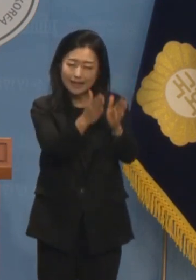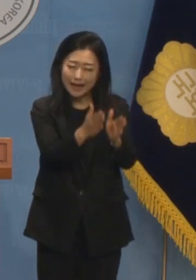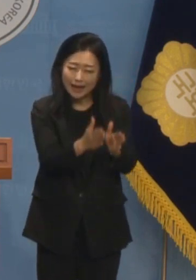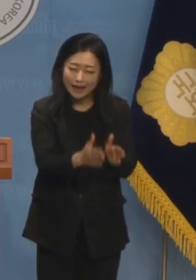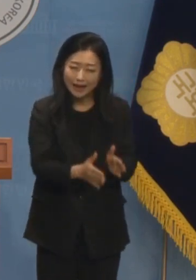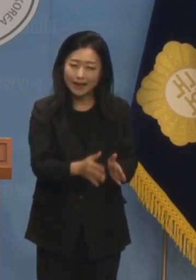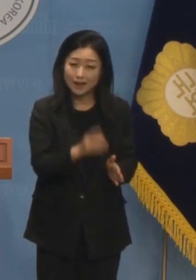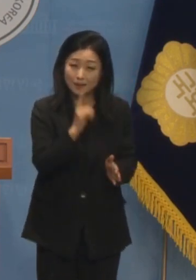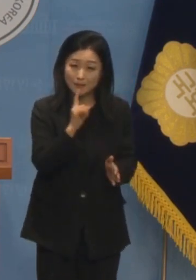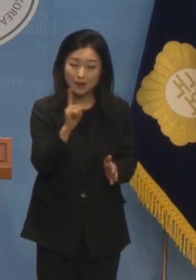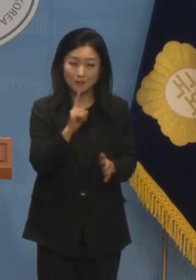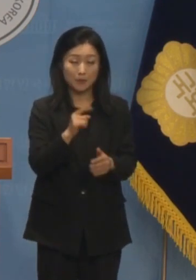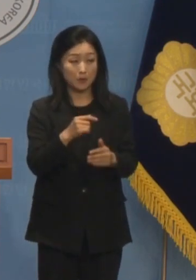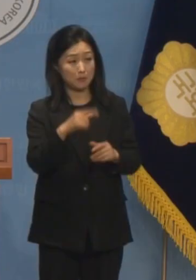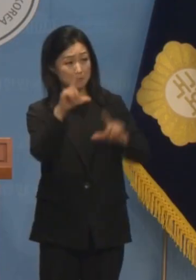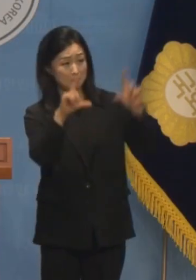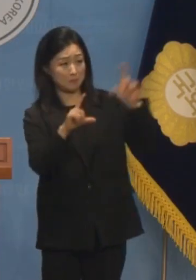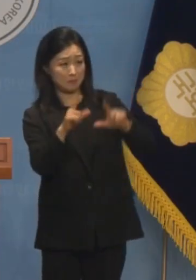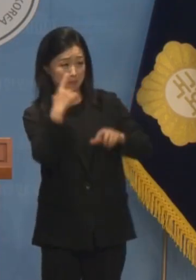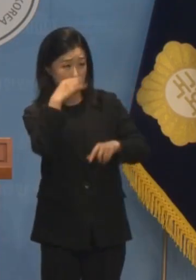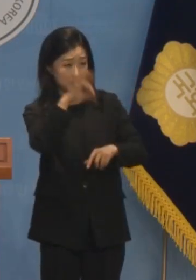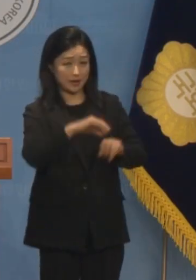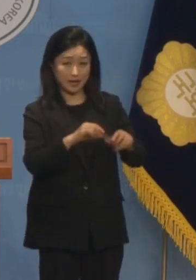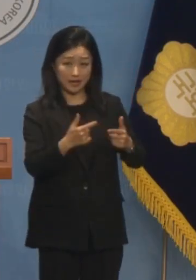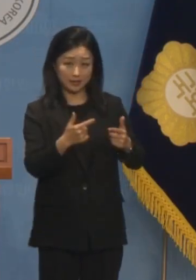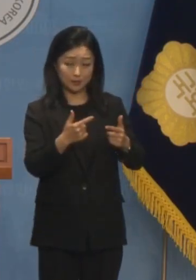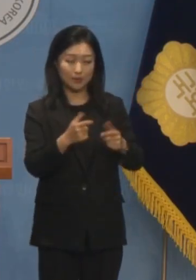대한 얘기지 외모 비하가 아니다.